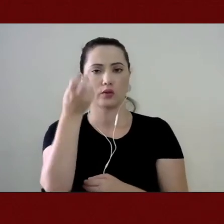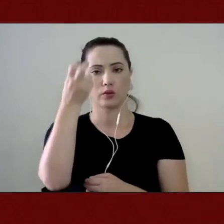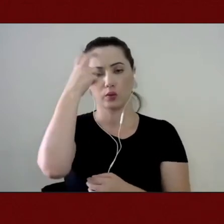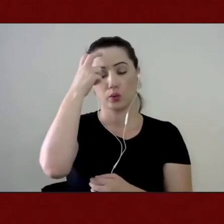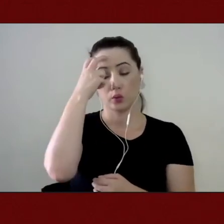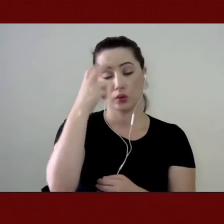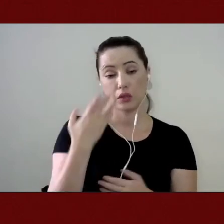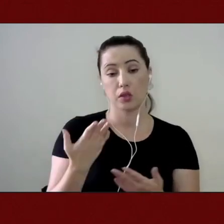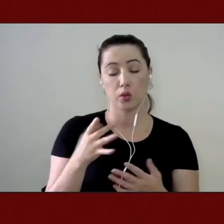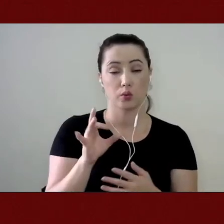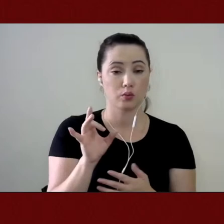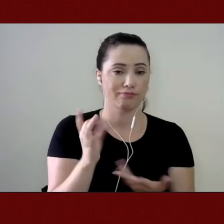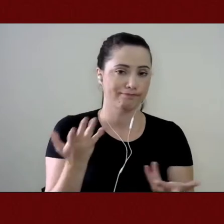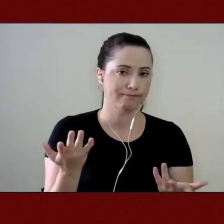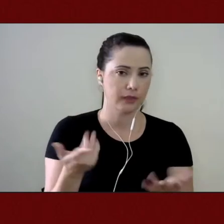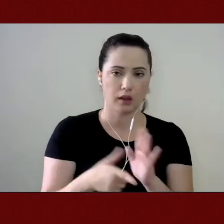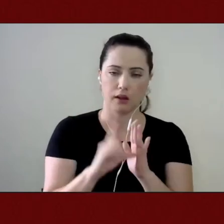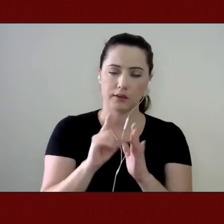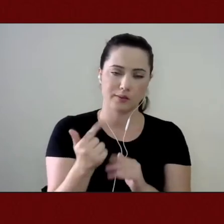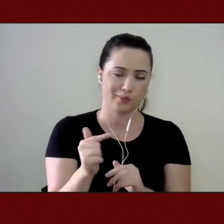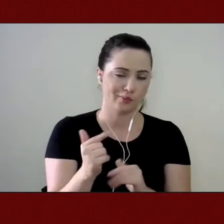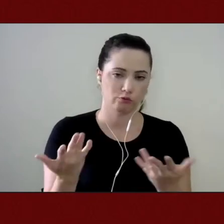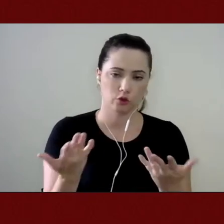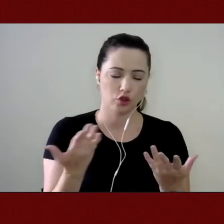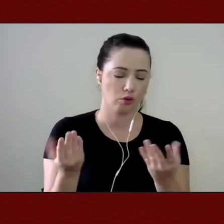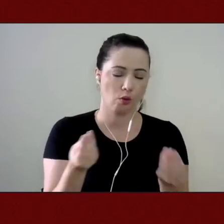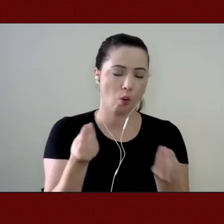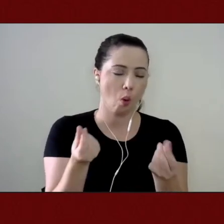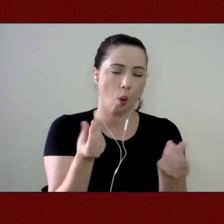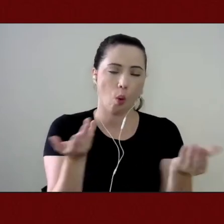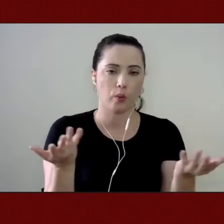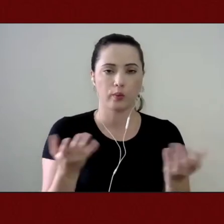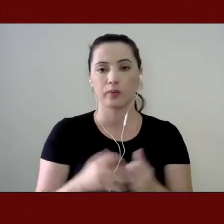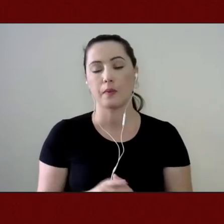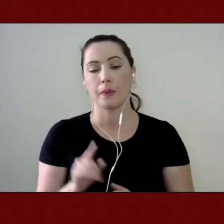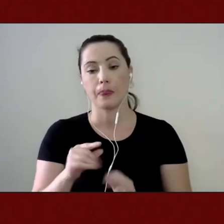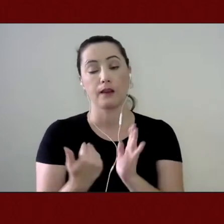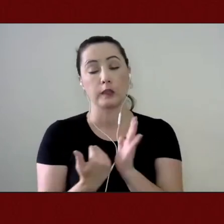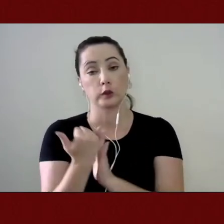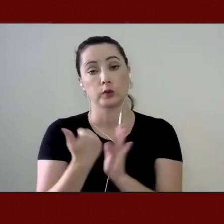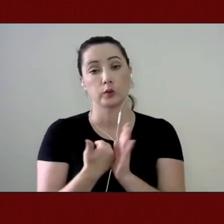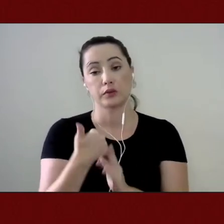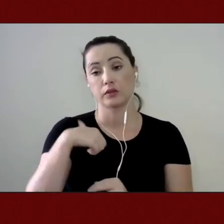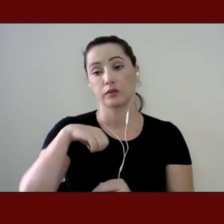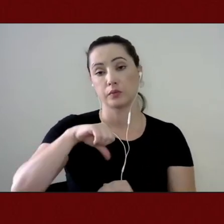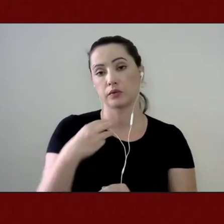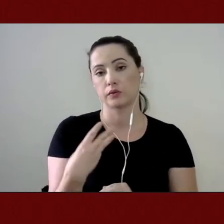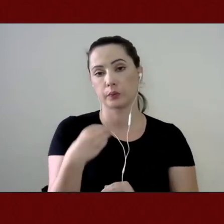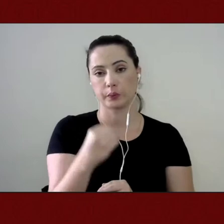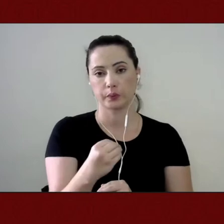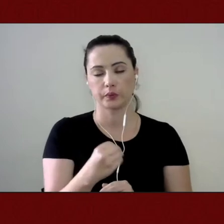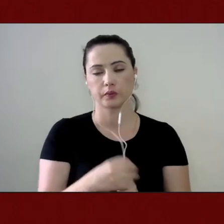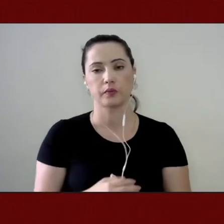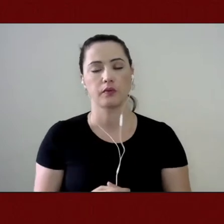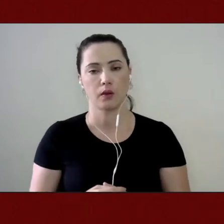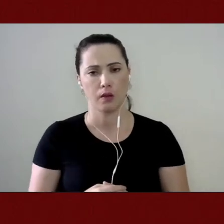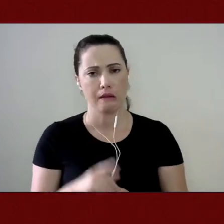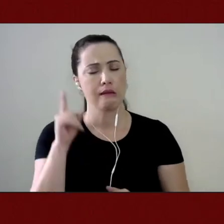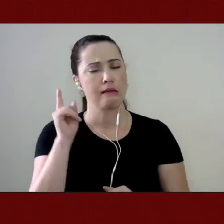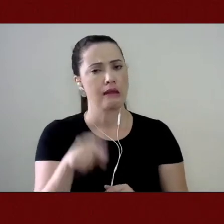Partido Comunista. No início dos anos 30, não é, é uma fase